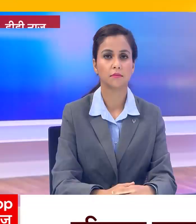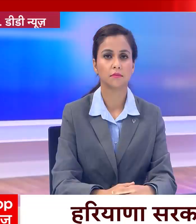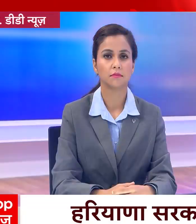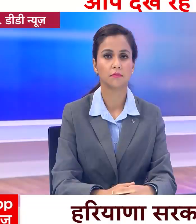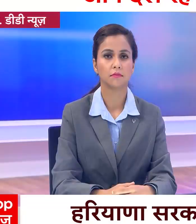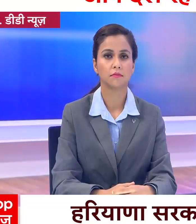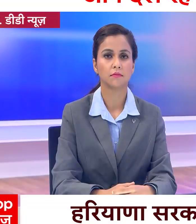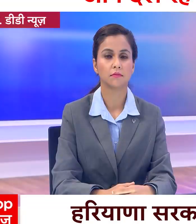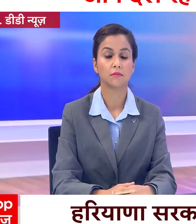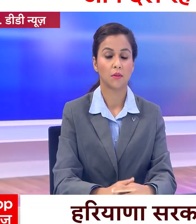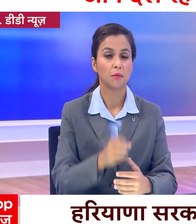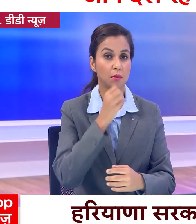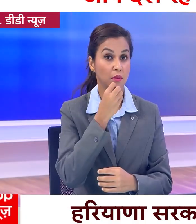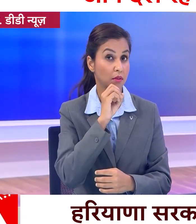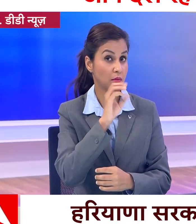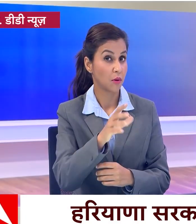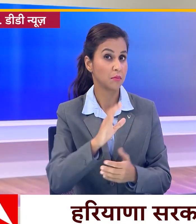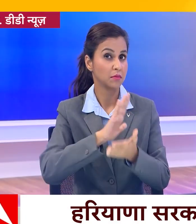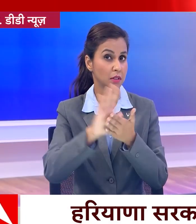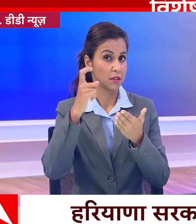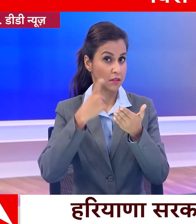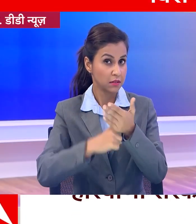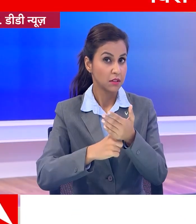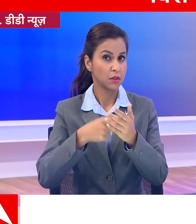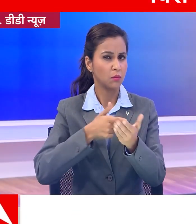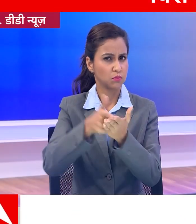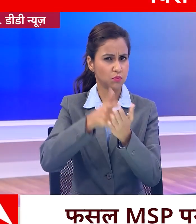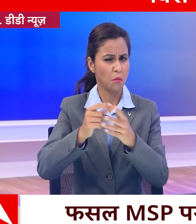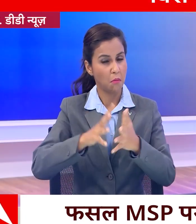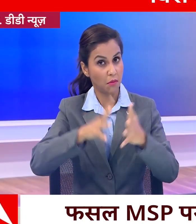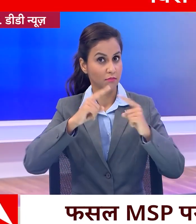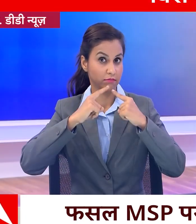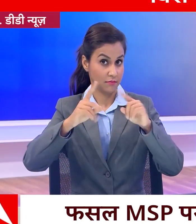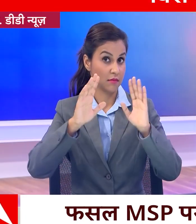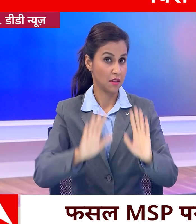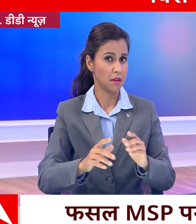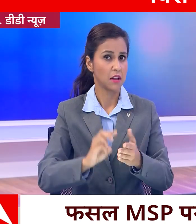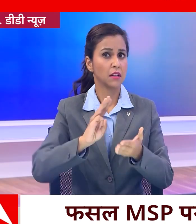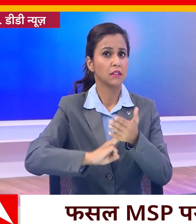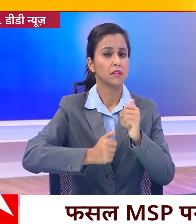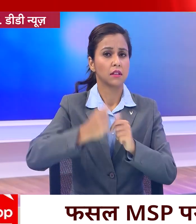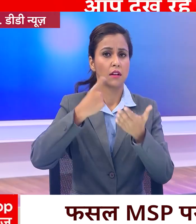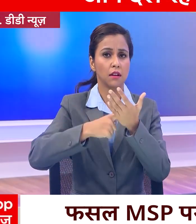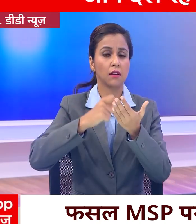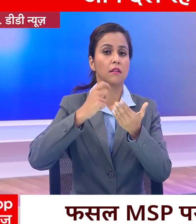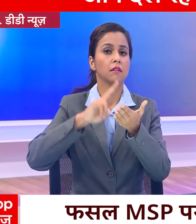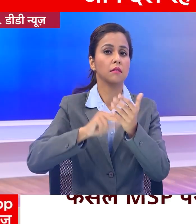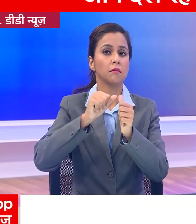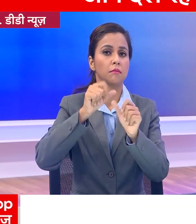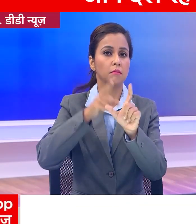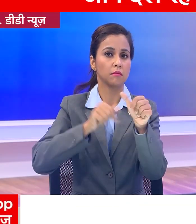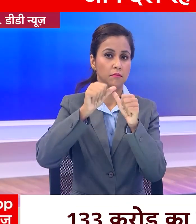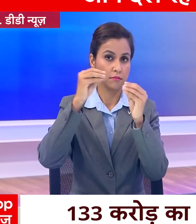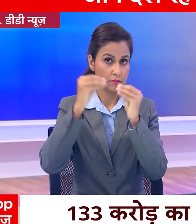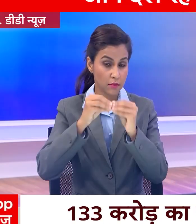बताया और आपको बता दें कि हरियाणा सरकार ने किसानों के लिए बड़ी घोषणा की है मुख्यमंत्री नायब सिंह सैनी ने ऐलान किया